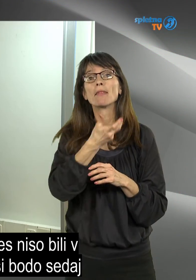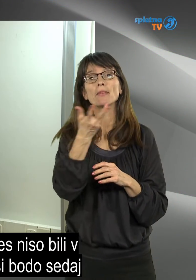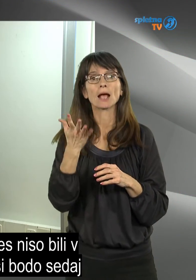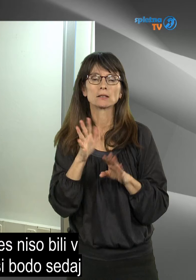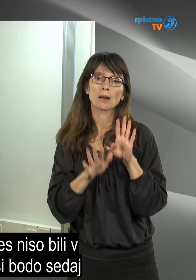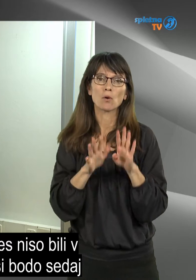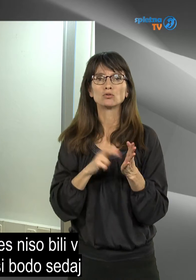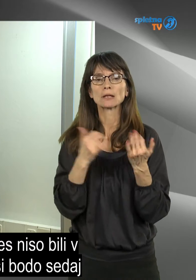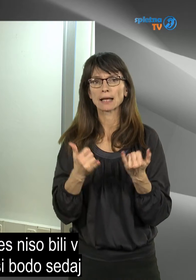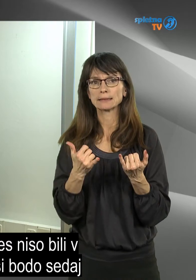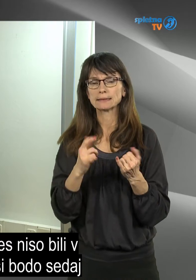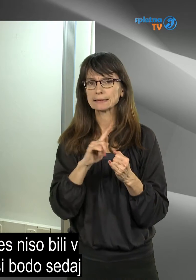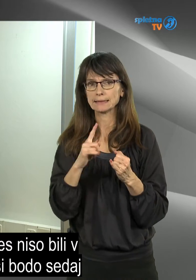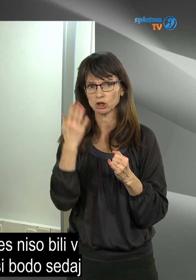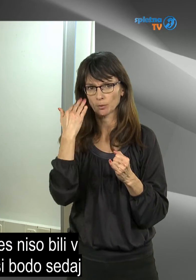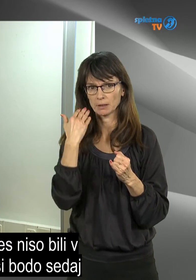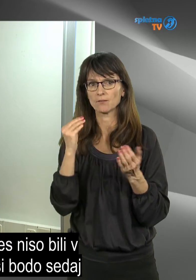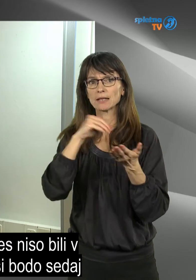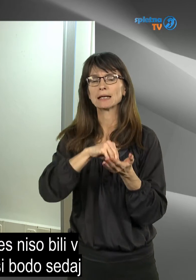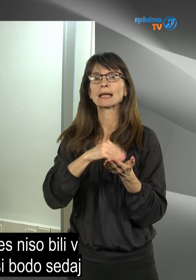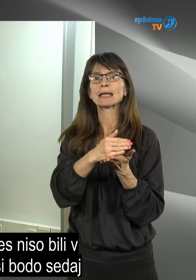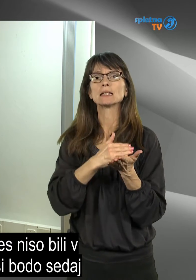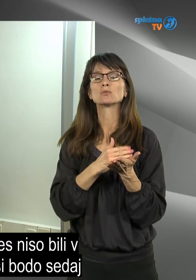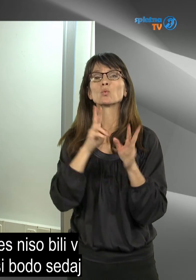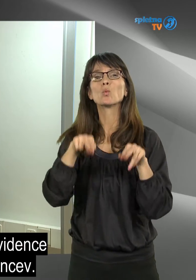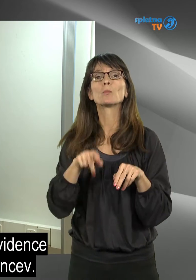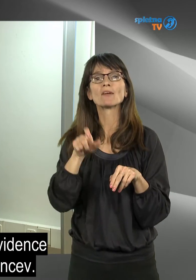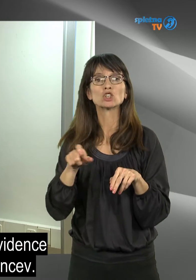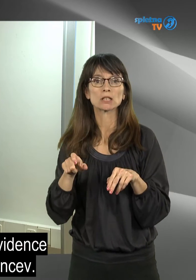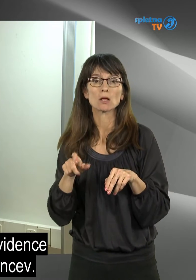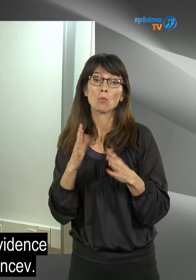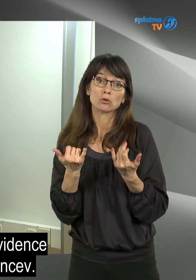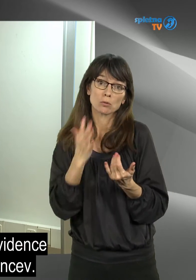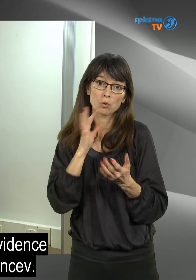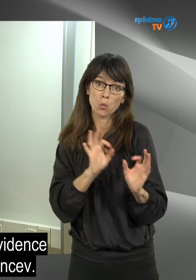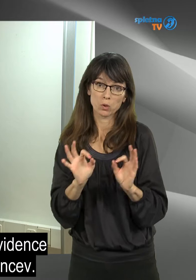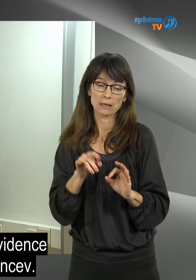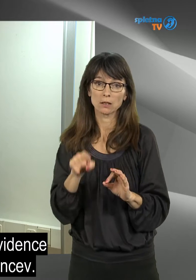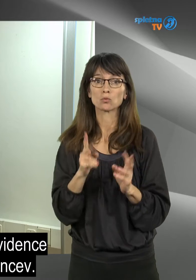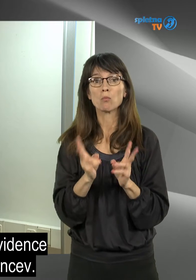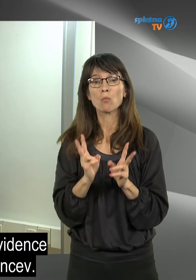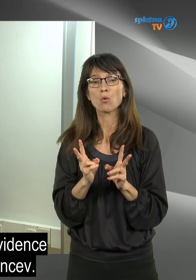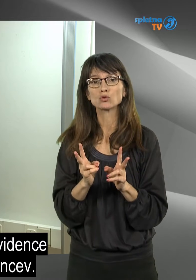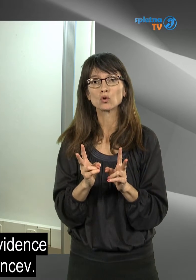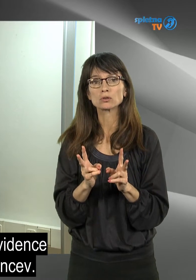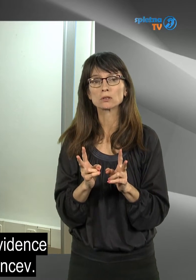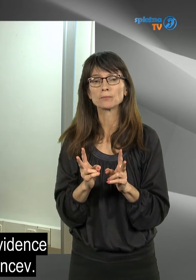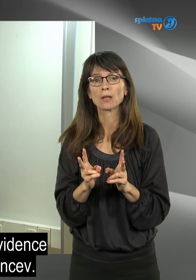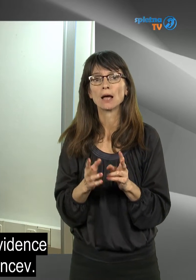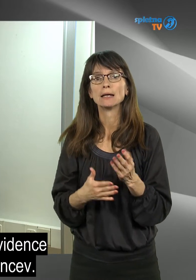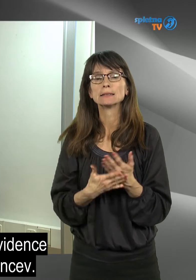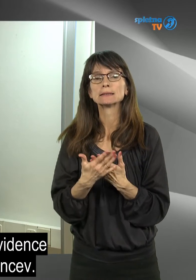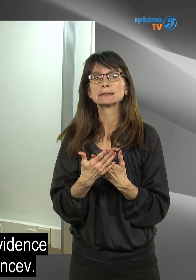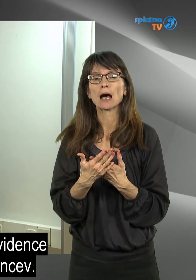Nekateri mogoče še danes niso bili v registru upravičencev in si bodo sedaj uredili to možnost